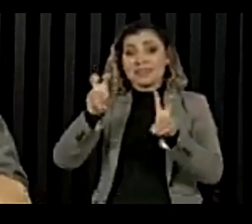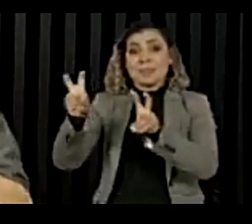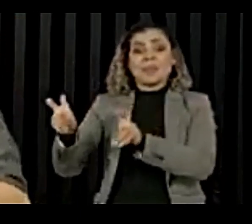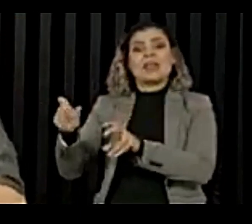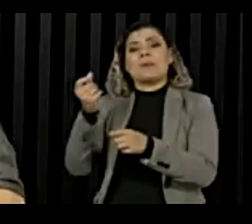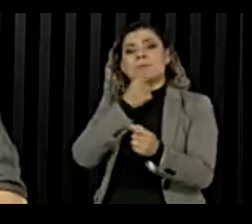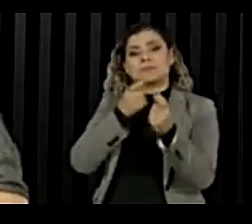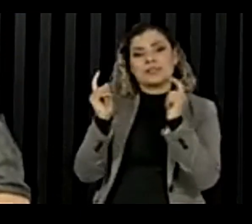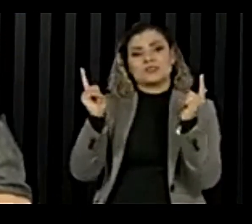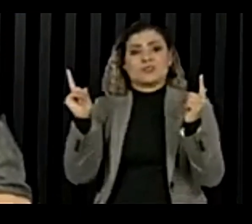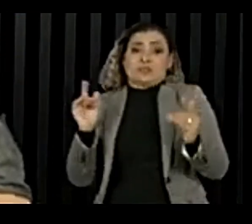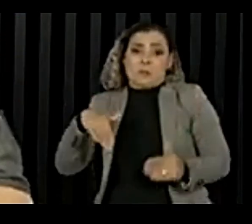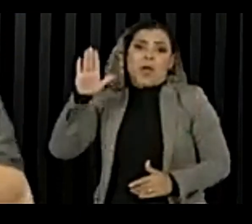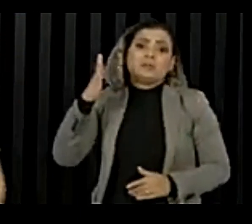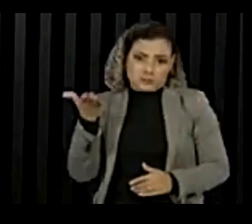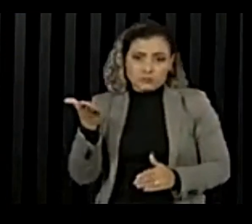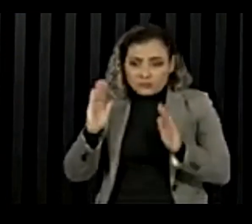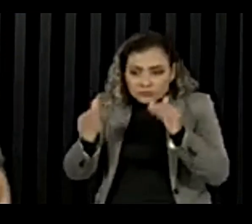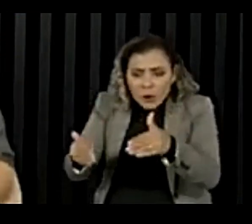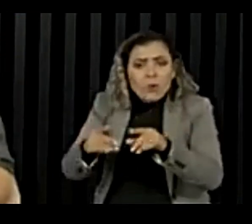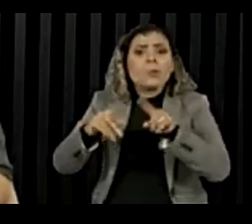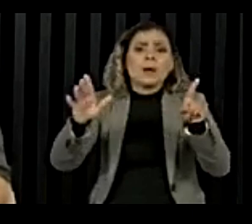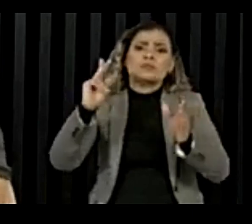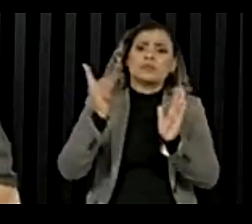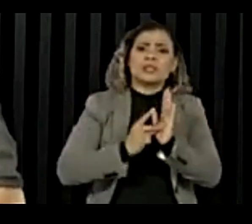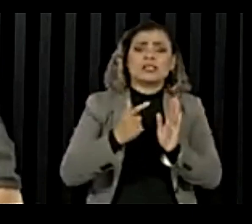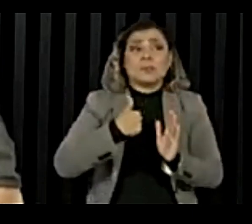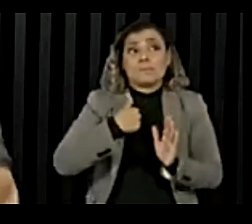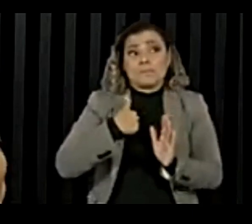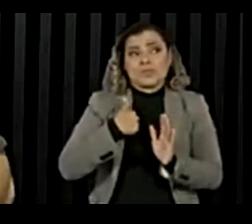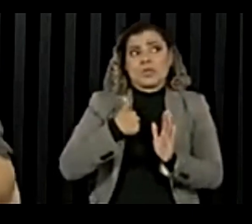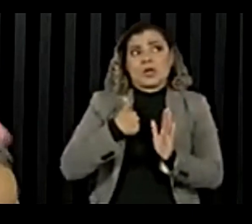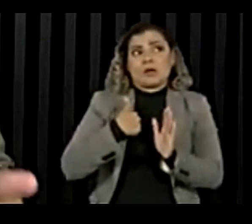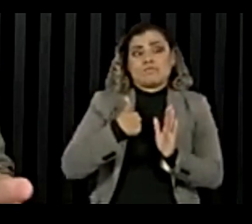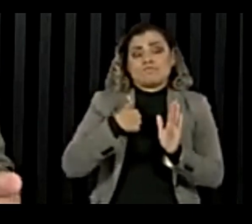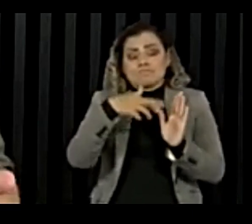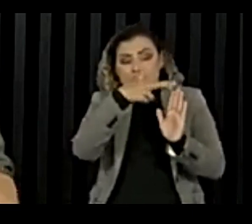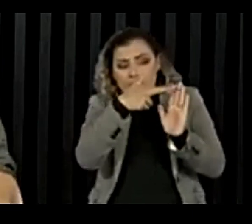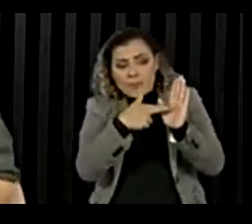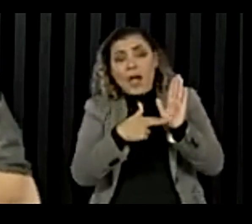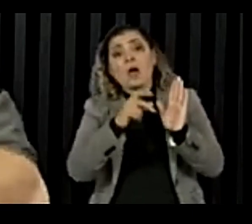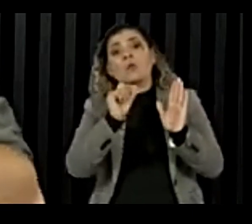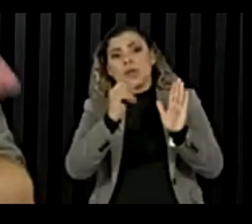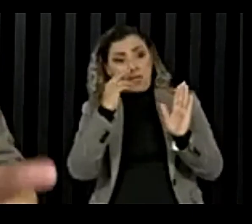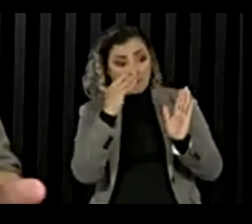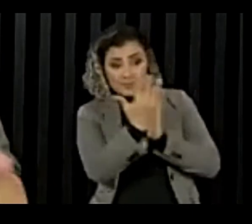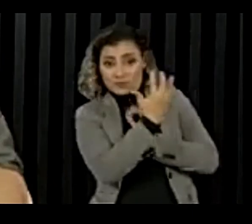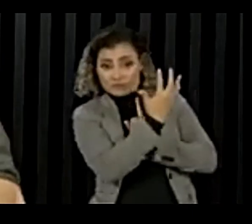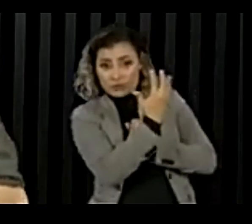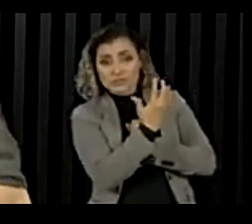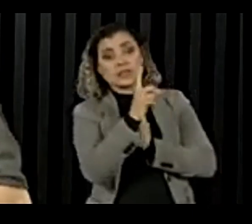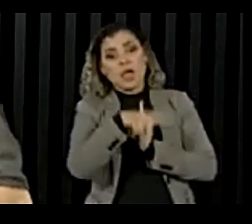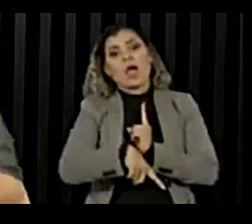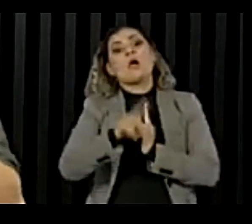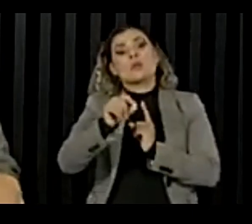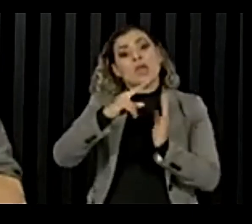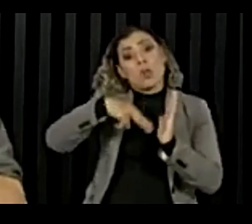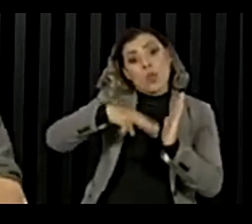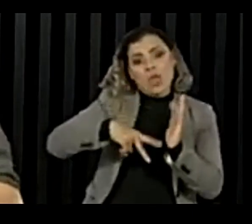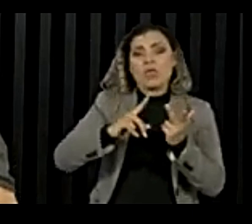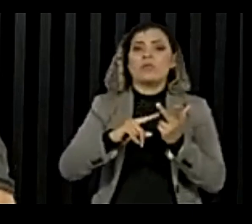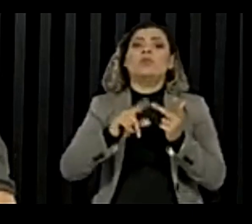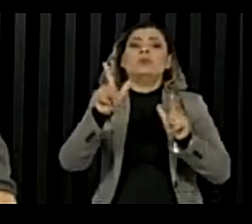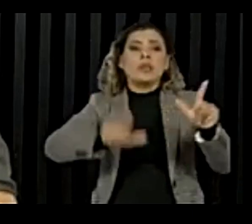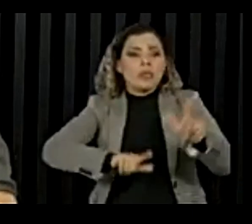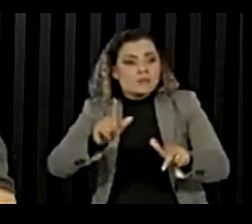entretenimento, sobre diversão. O que me pauta, de fato, são as coisas que eu leio. Então, são os veículos tradicionais, é a